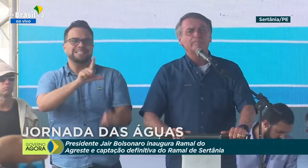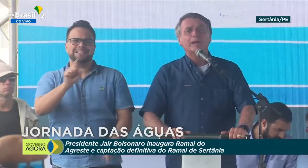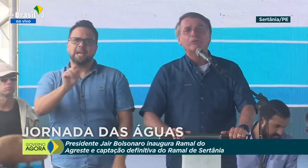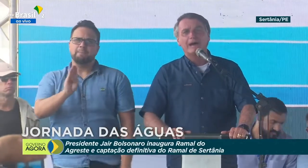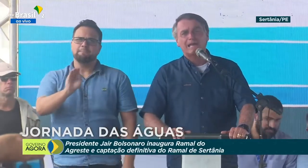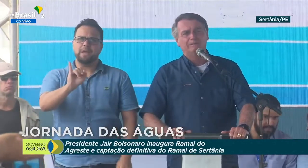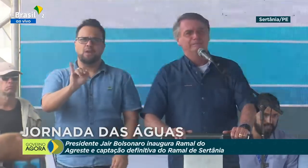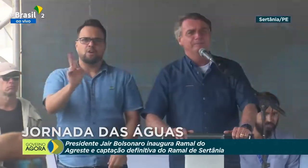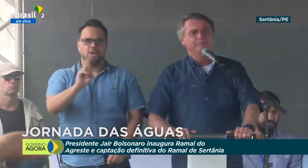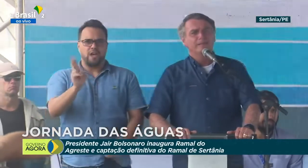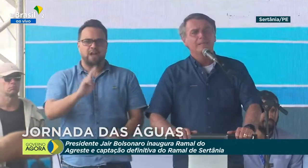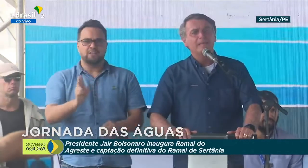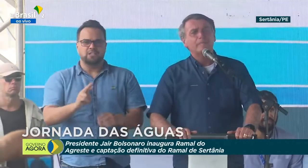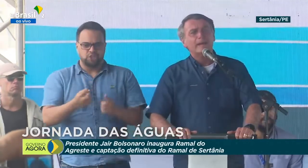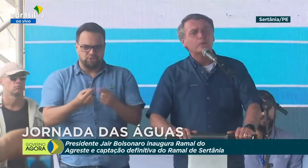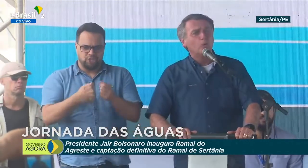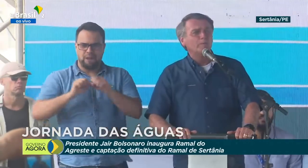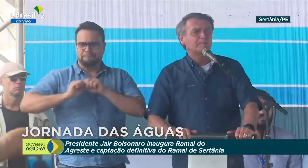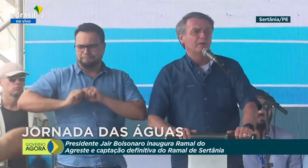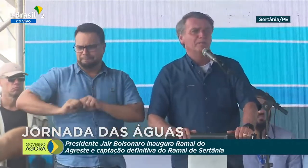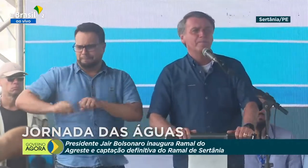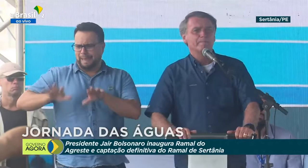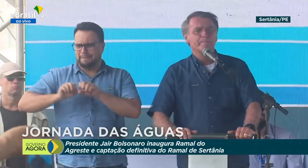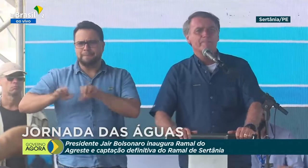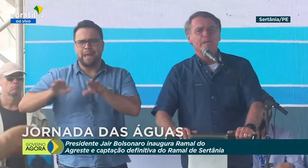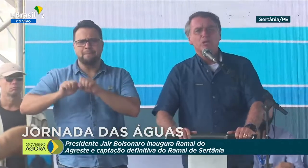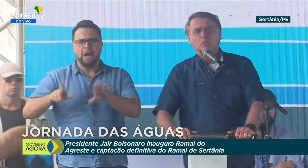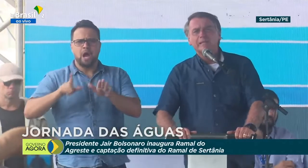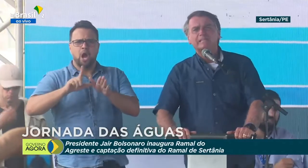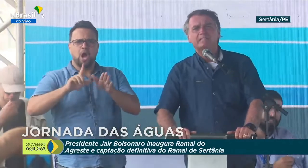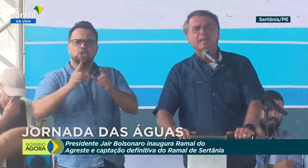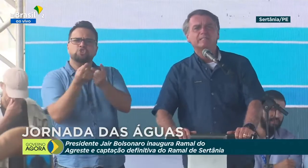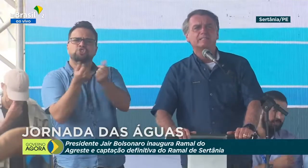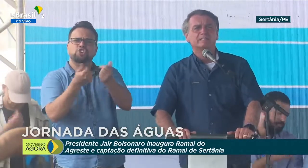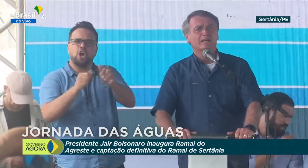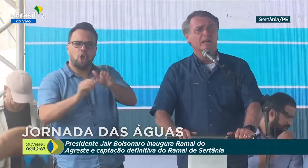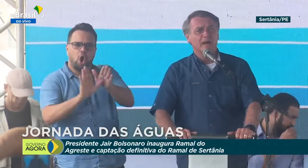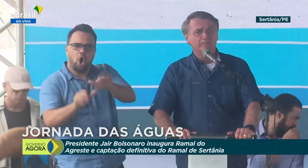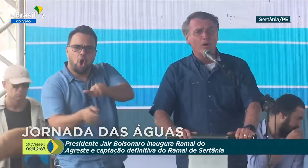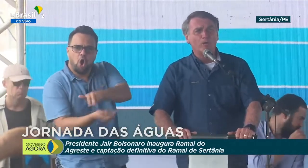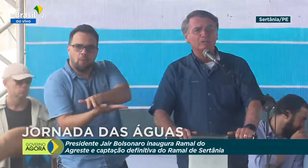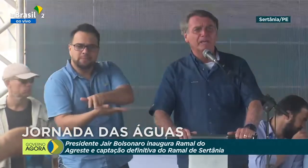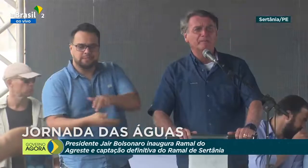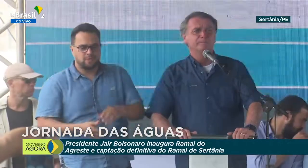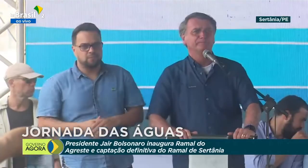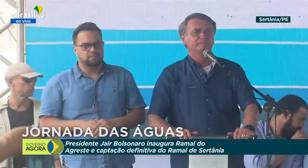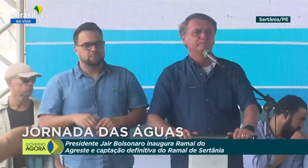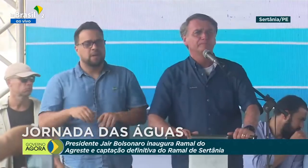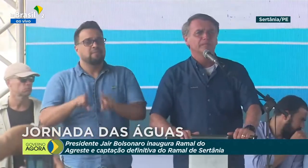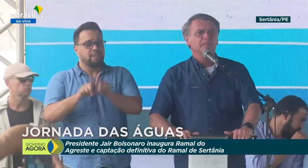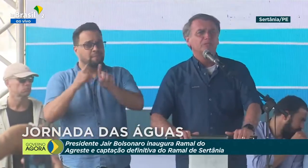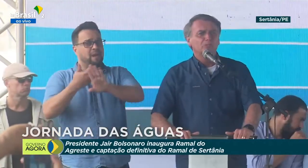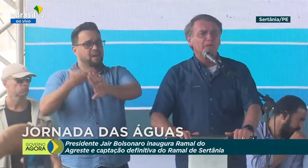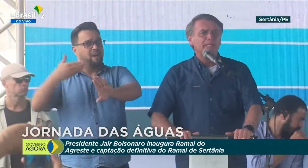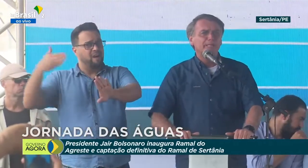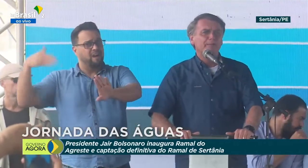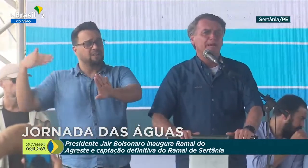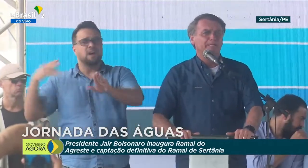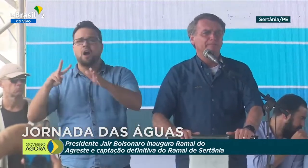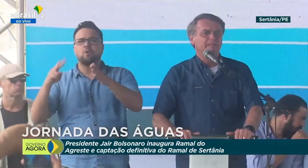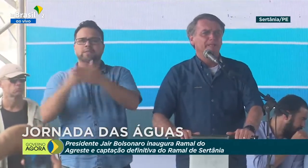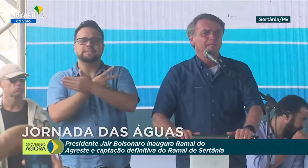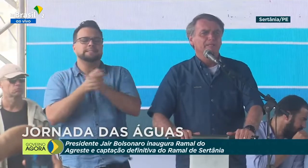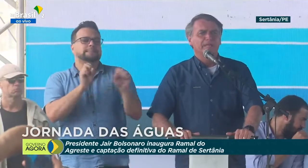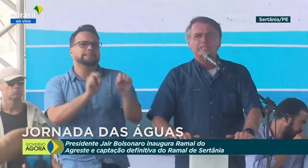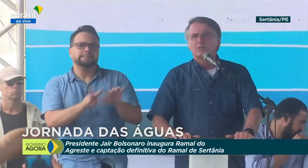ia para o ralo, ia para a corrupção. Quantas vezes, há pouco tempo, toda